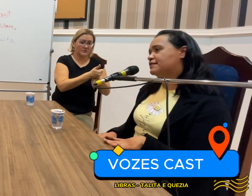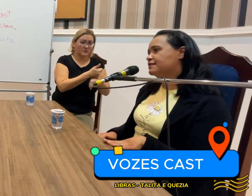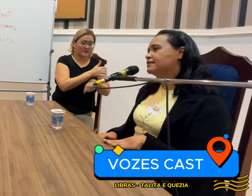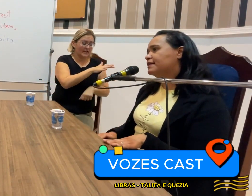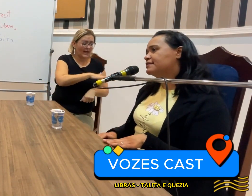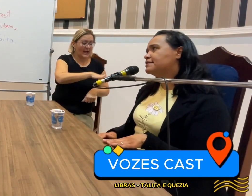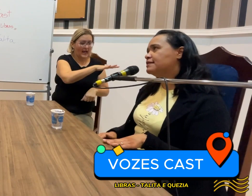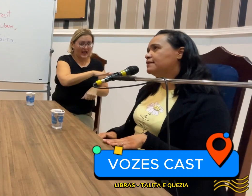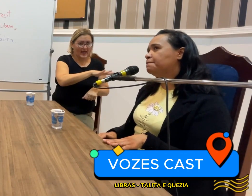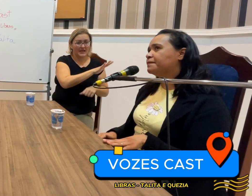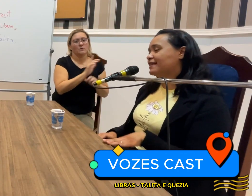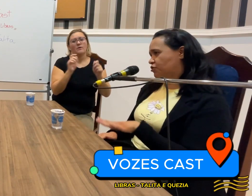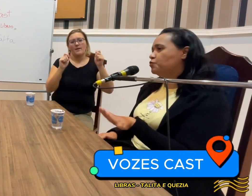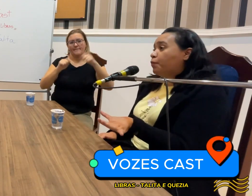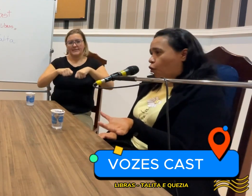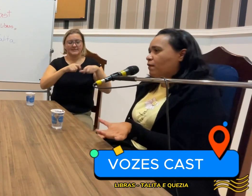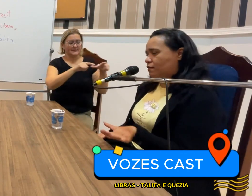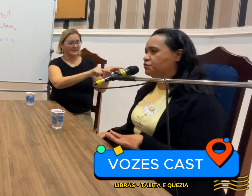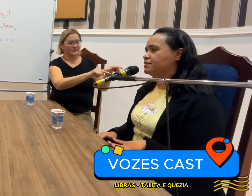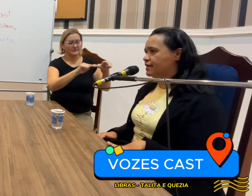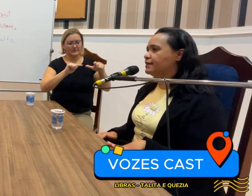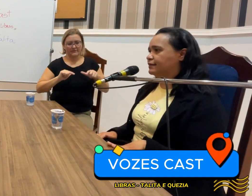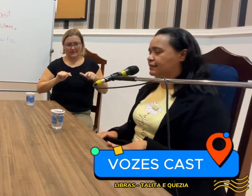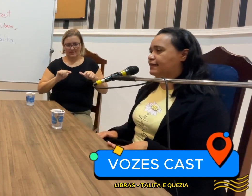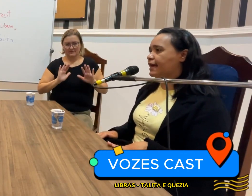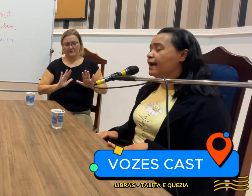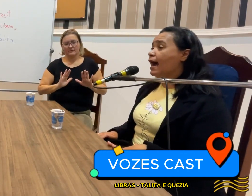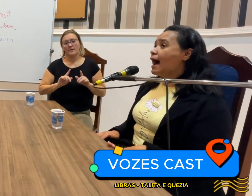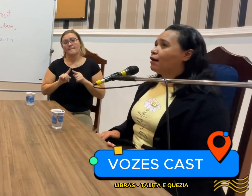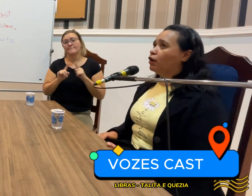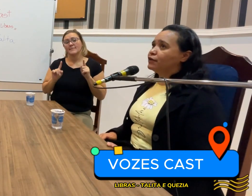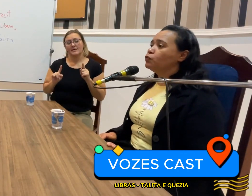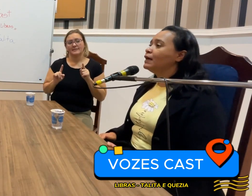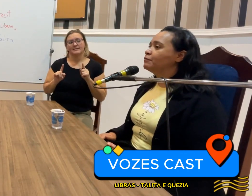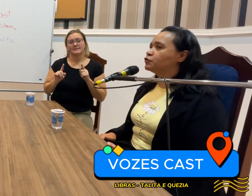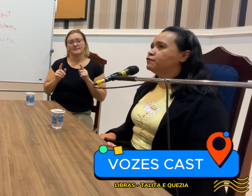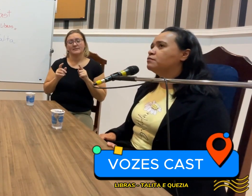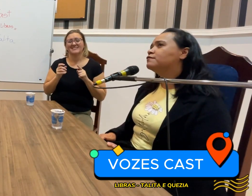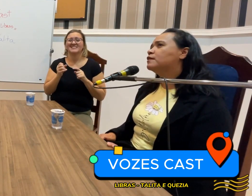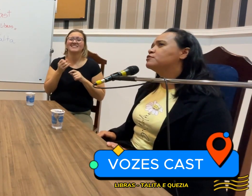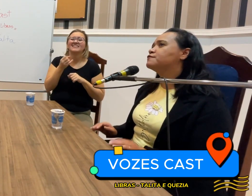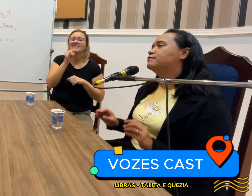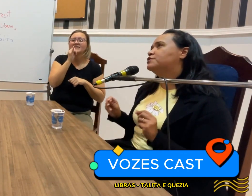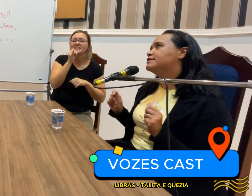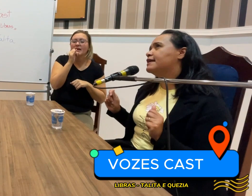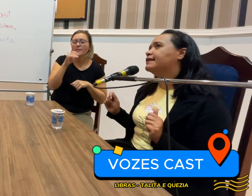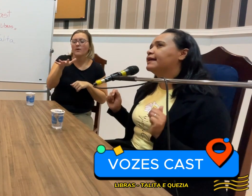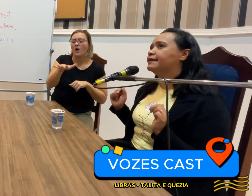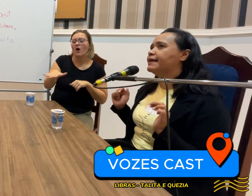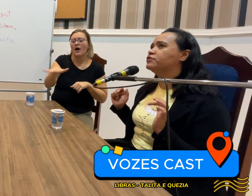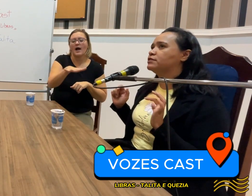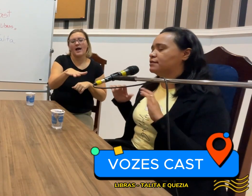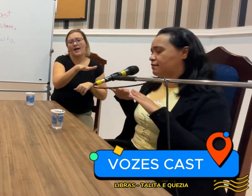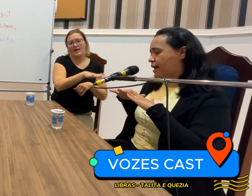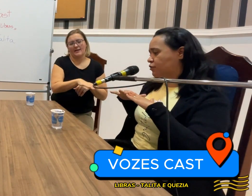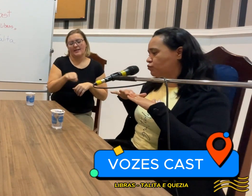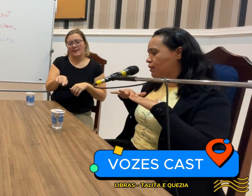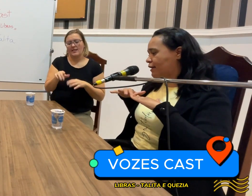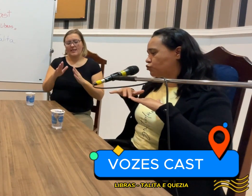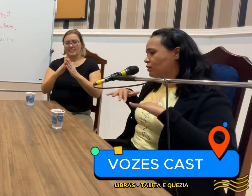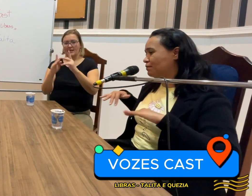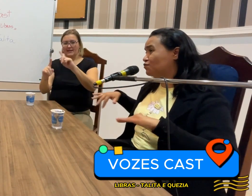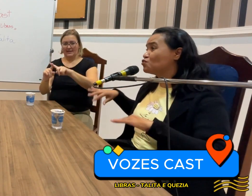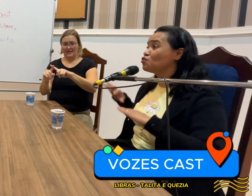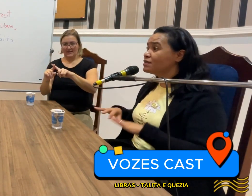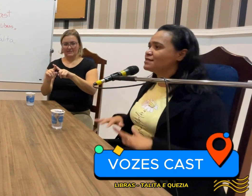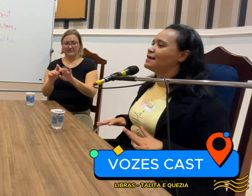gente precisa desse diploma, vamos dizer. Né? Agora, no âmbito... Vamos dizer que a igreja é